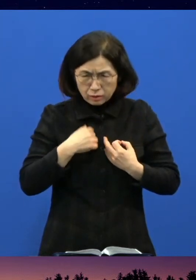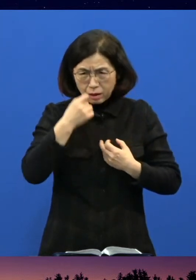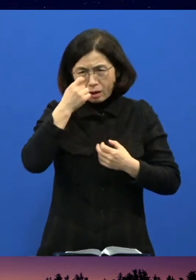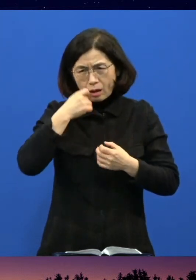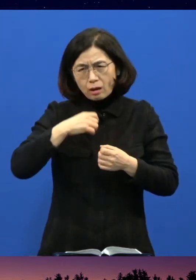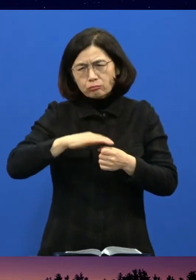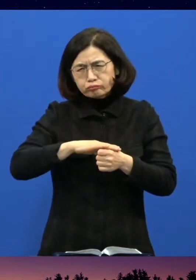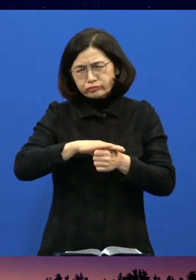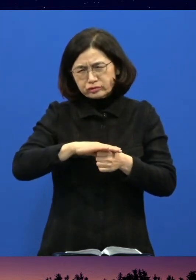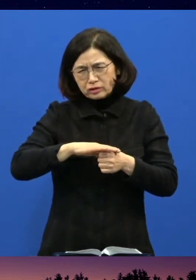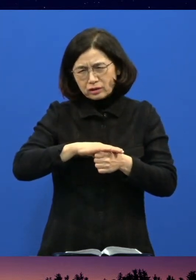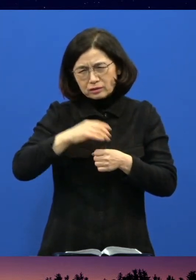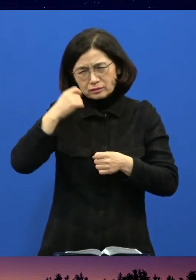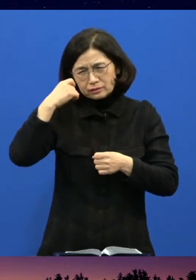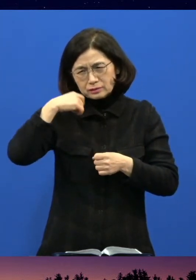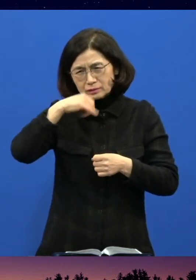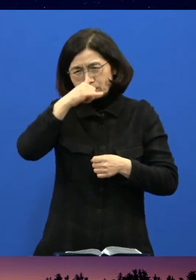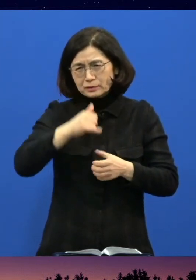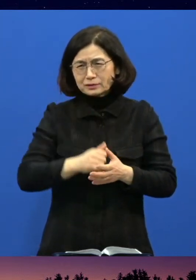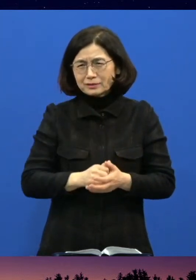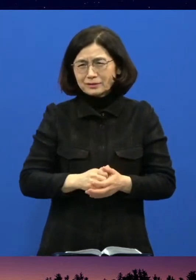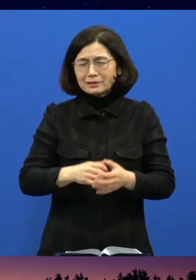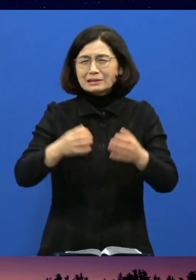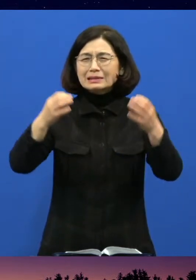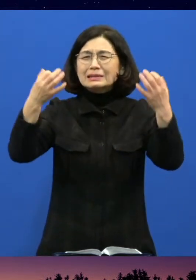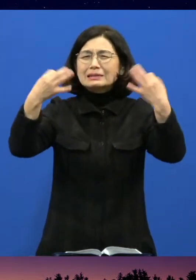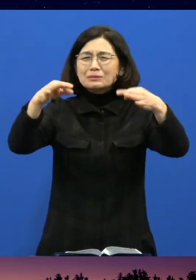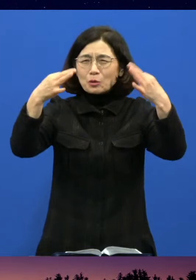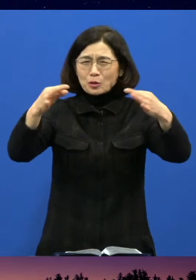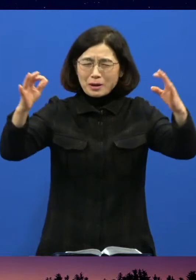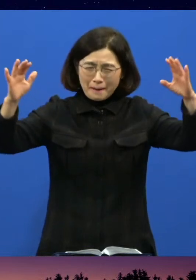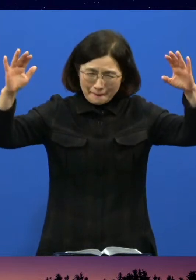특별히 금요일 저녁 밤에 비 오는 날,